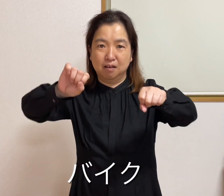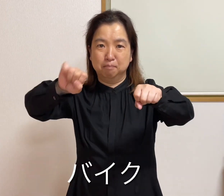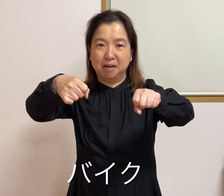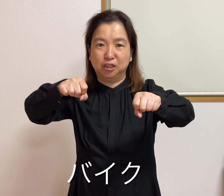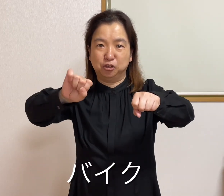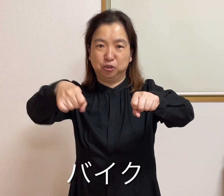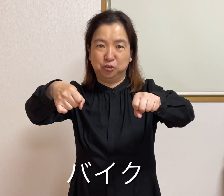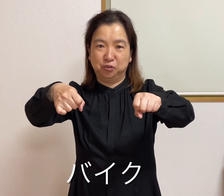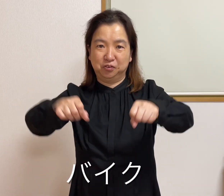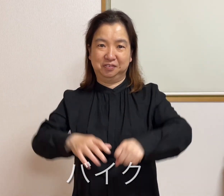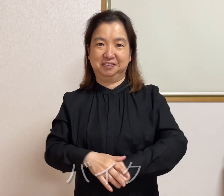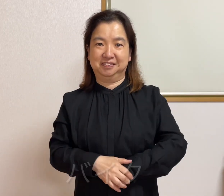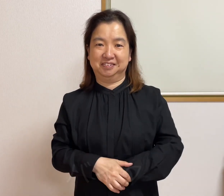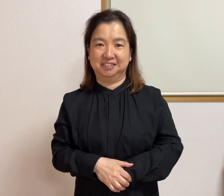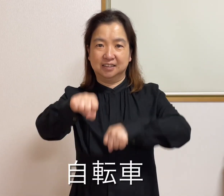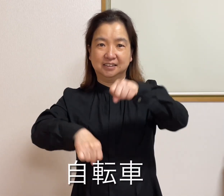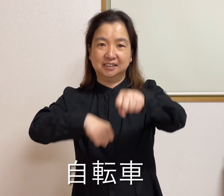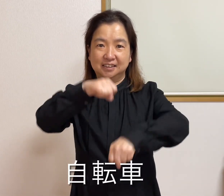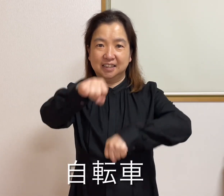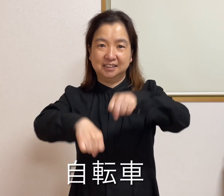バイク、自転車、